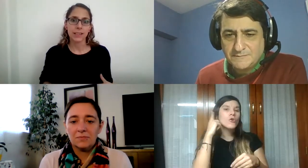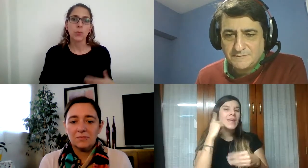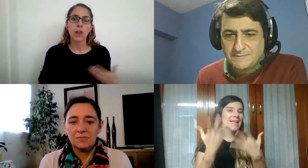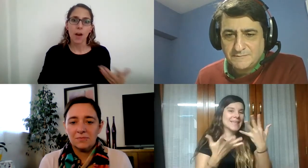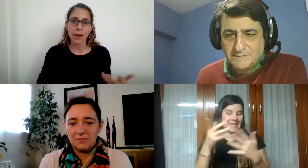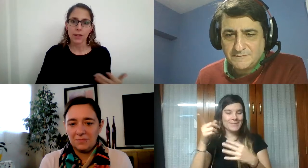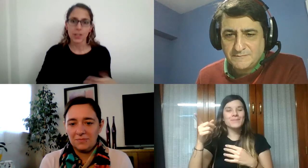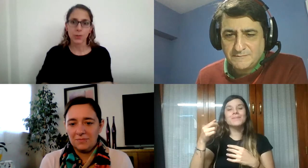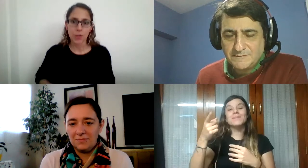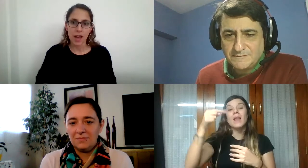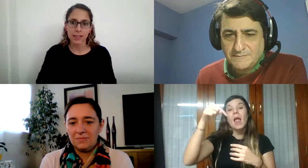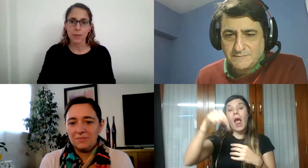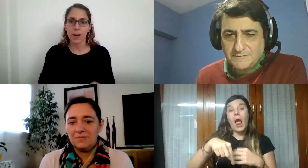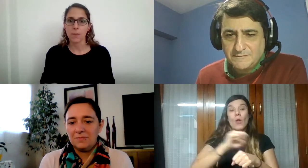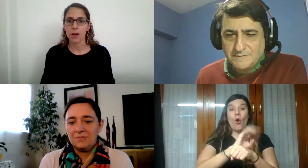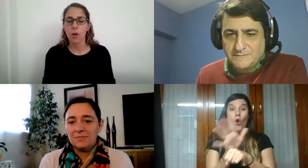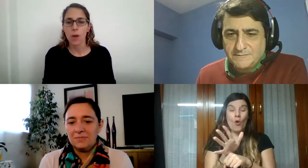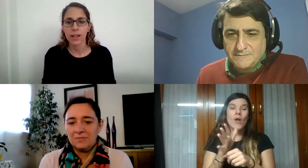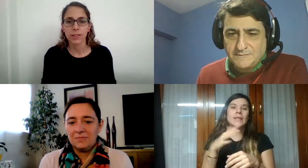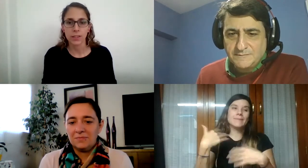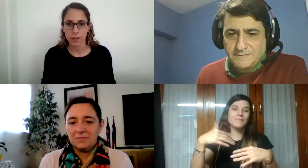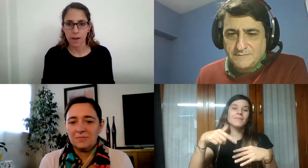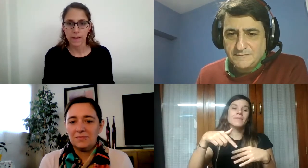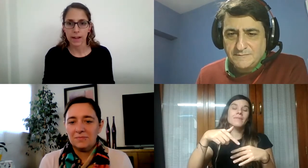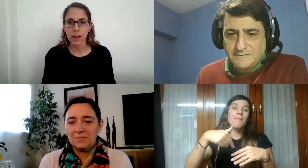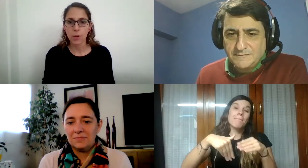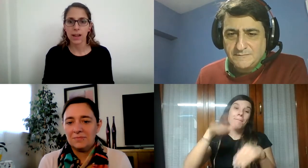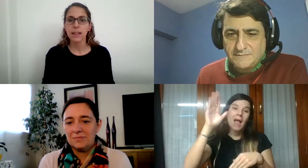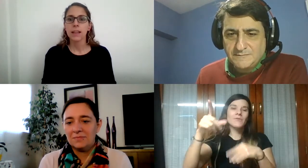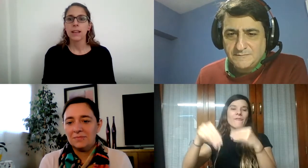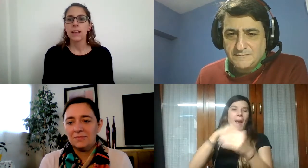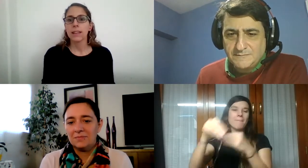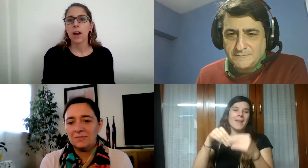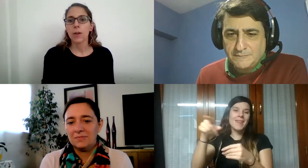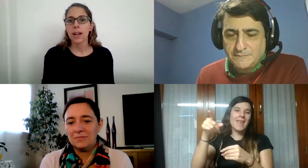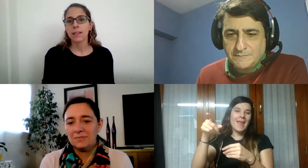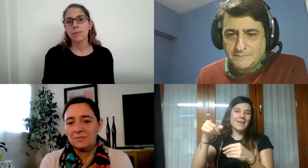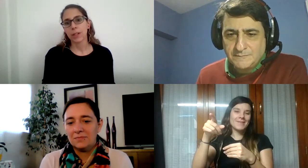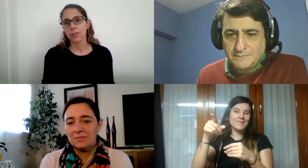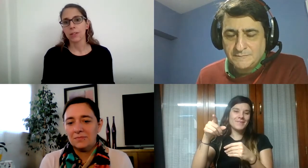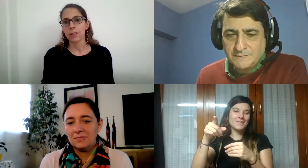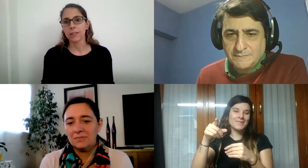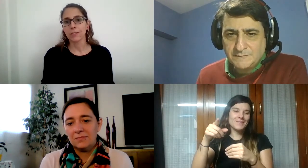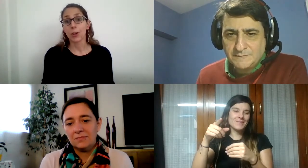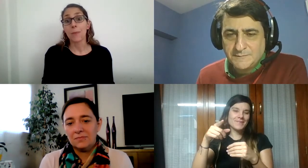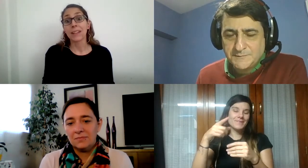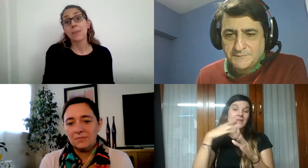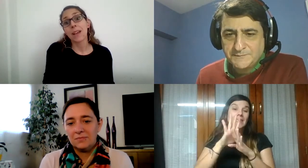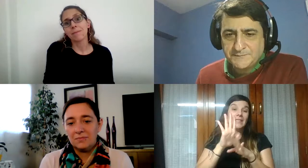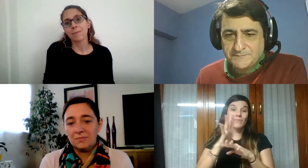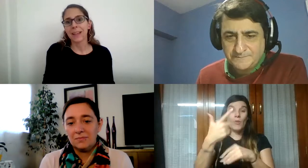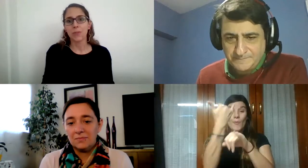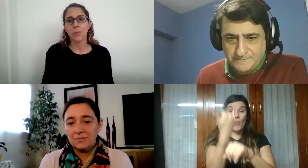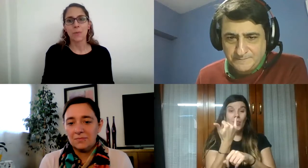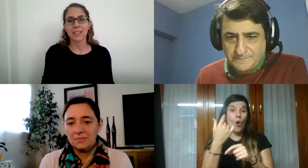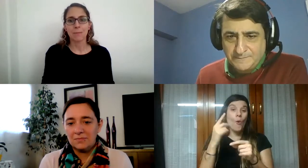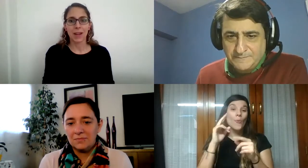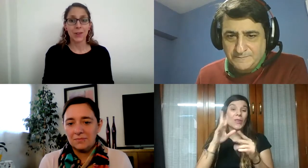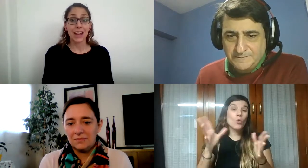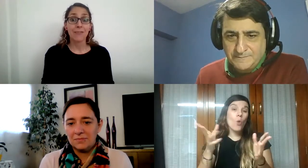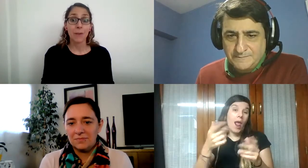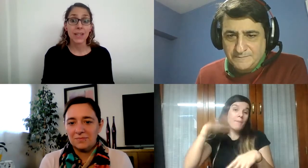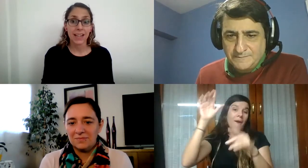docentes estimulaban a los estudiantes para armar los cuentos y los trabajaban en la escuela. Y ahora, bueno, con la pandemia va a estar un poco